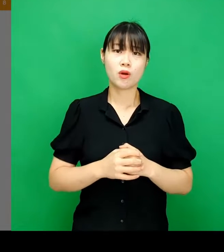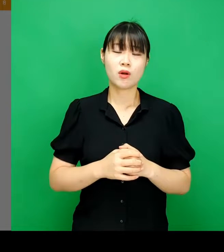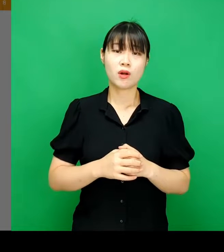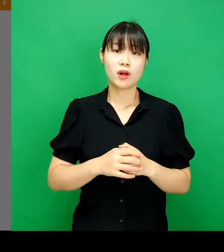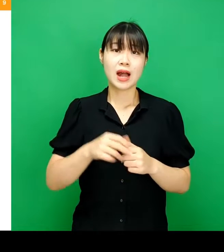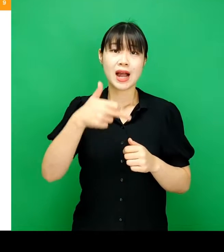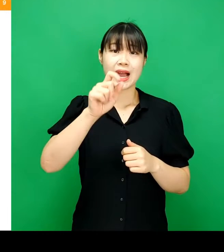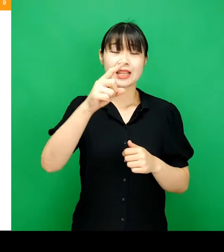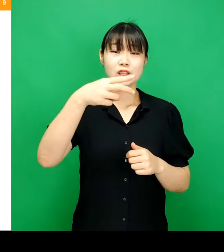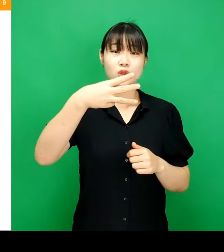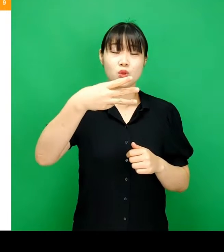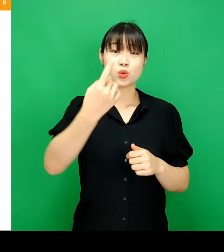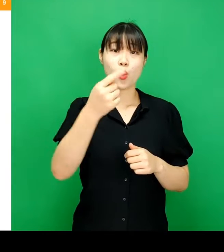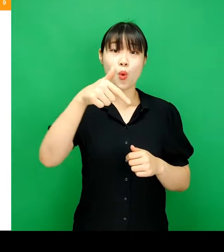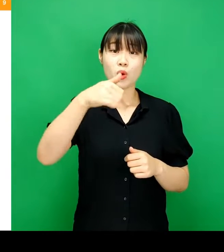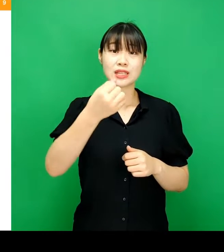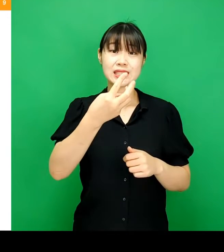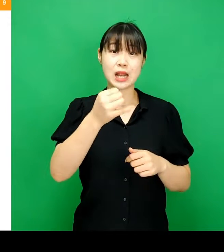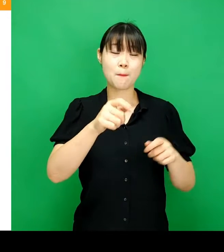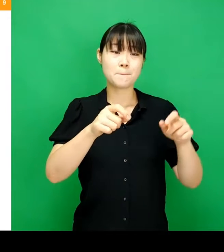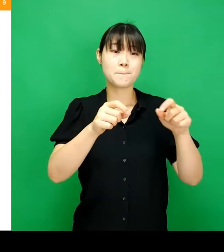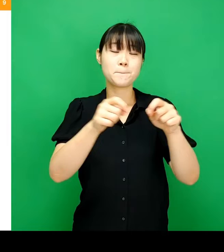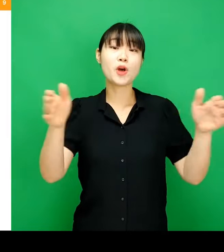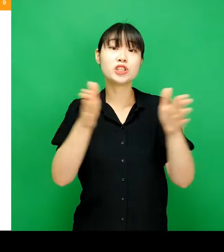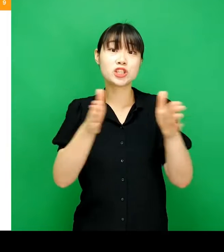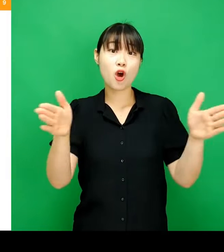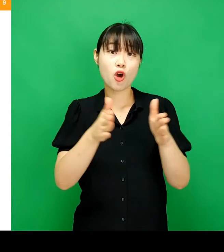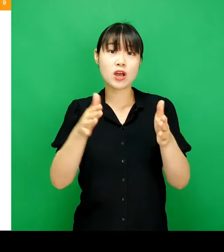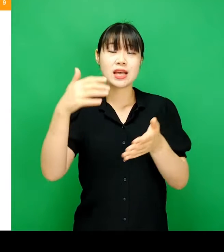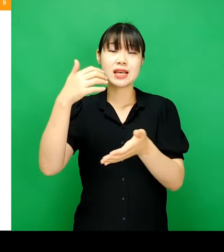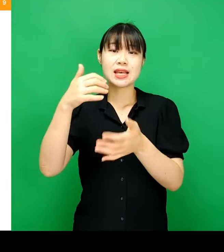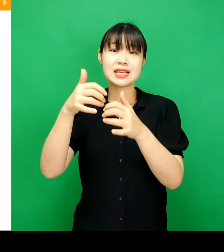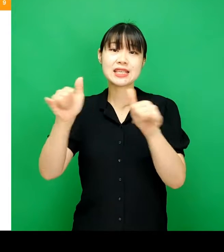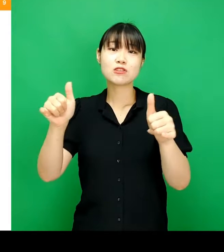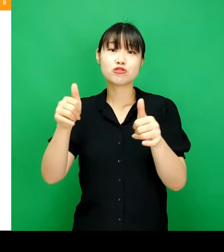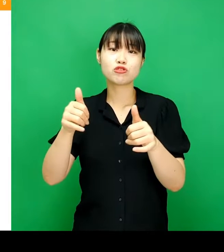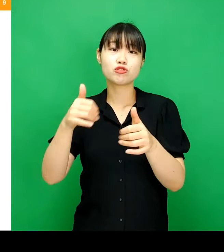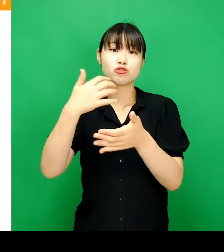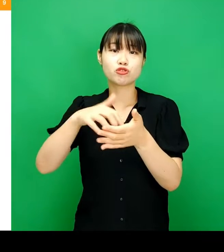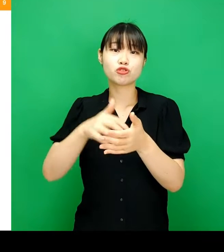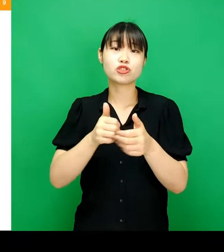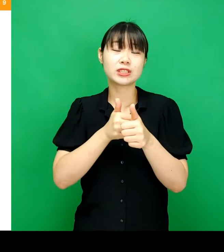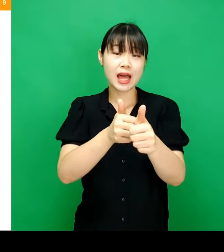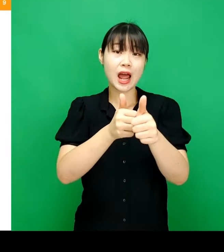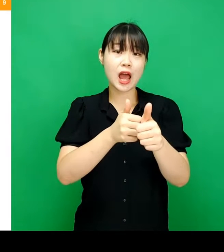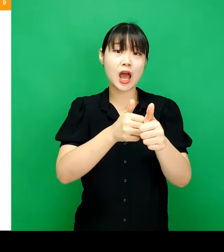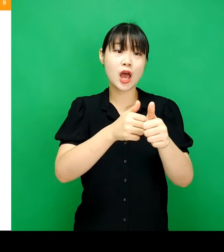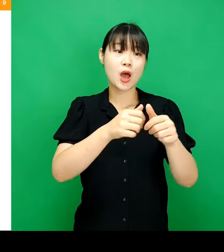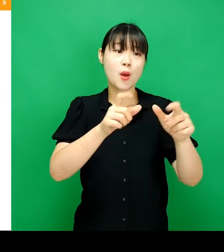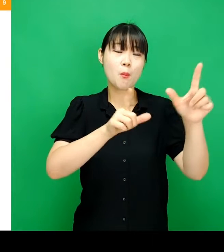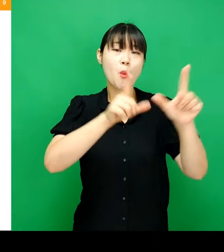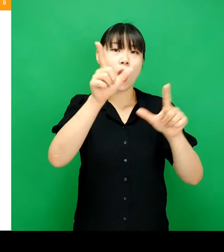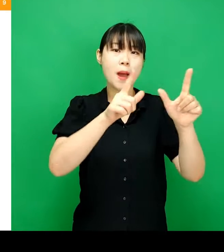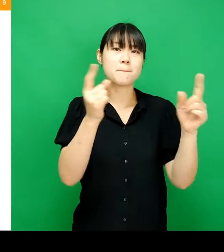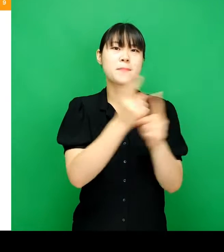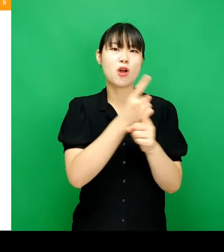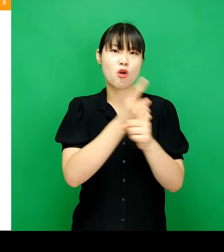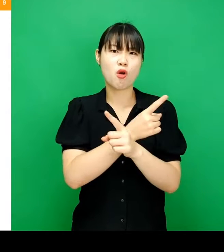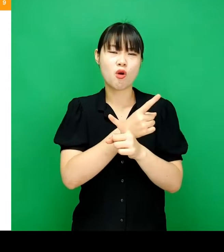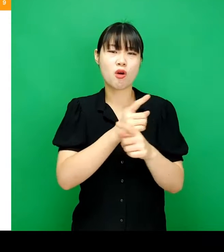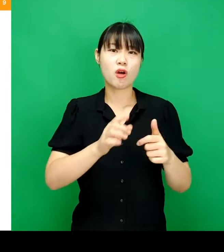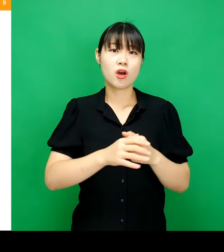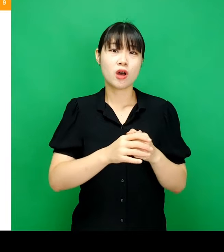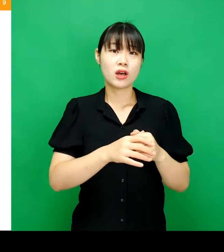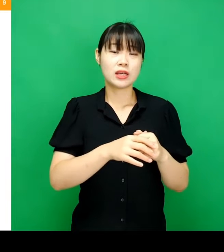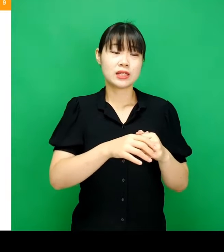다를까요? 카토그램 지도는 각 지역의 면적을 인구수 등에 비례하도록 도형 등을 이용해 변형한